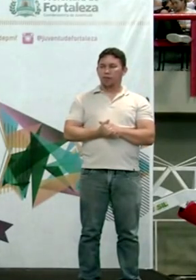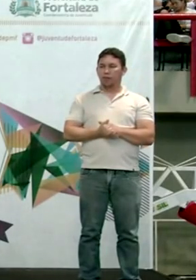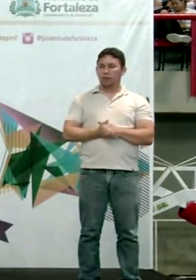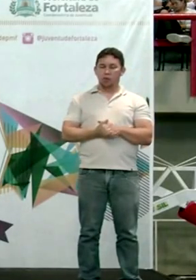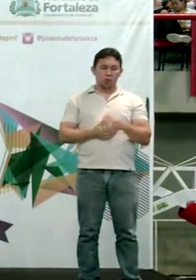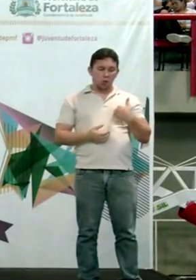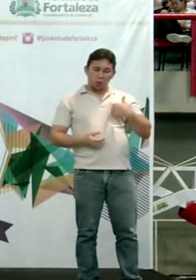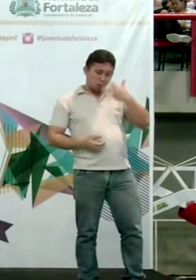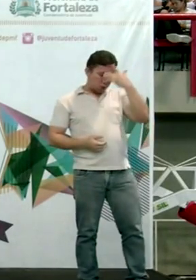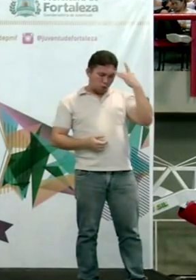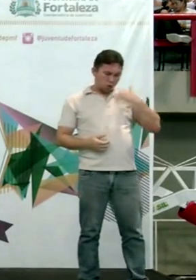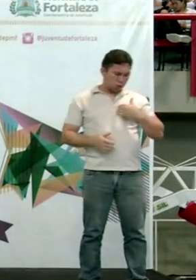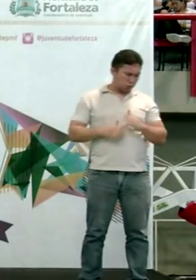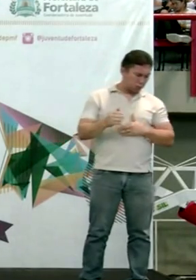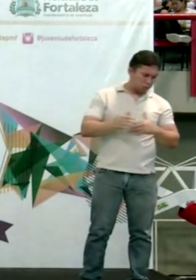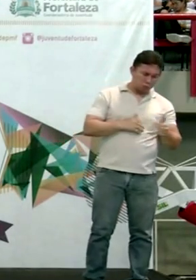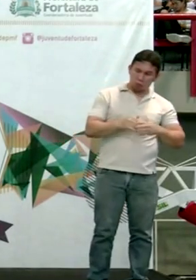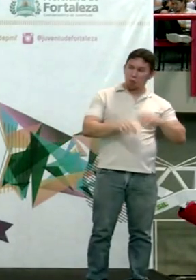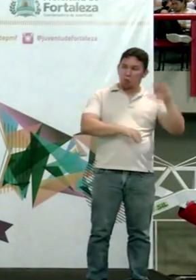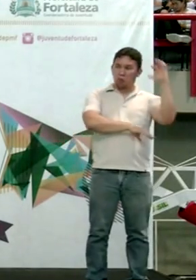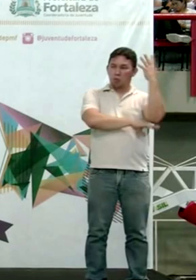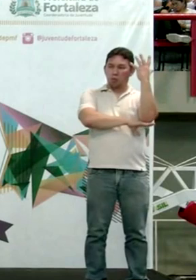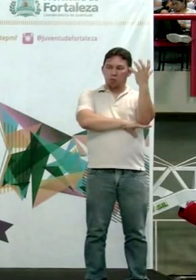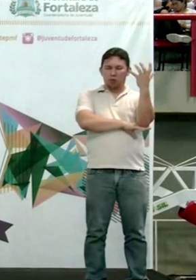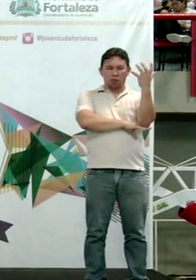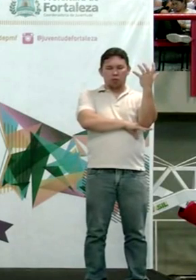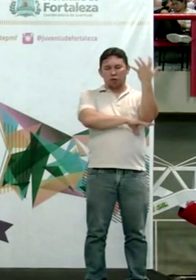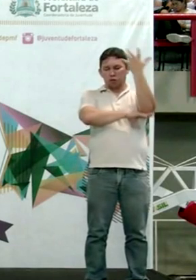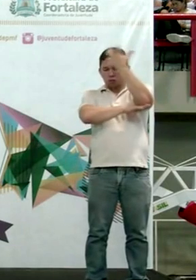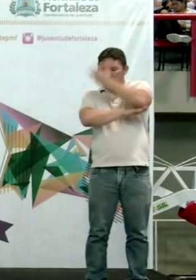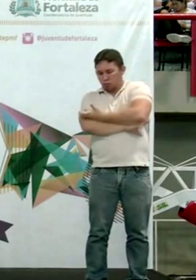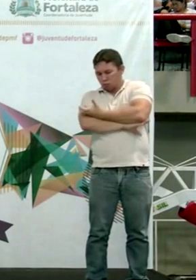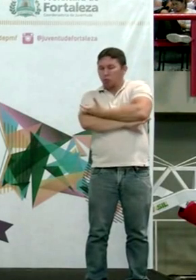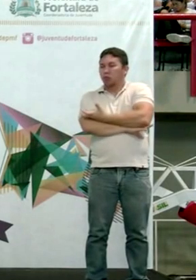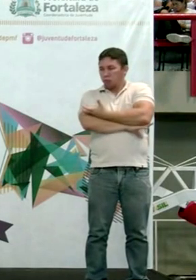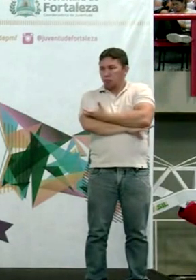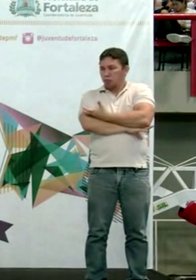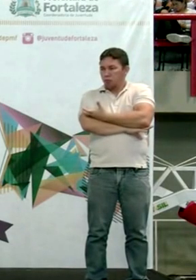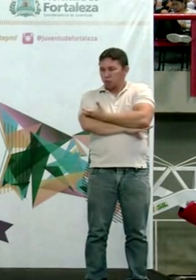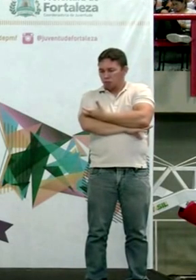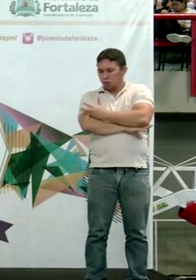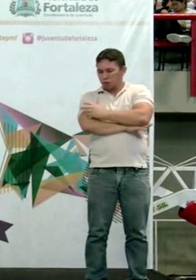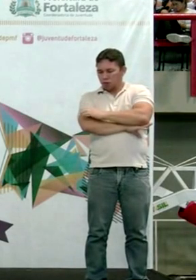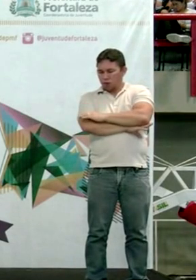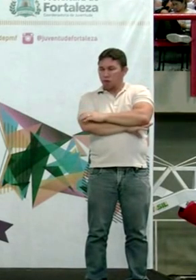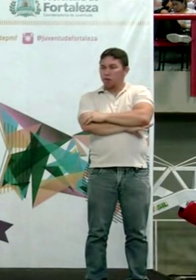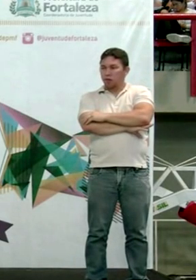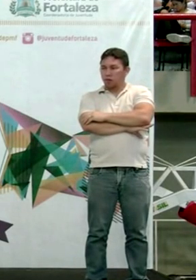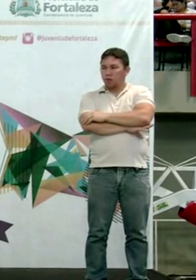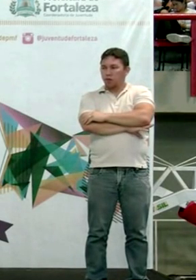O cara não tinha o que fazer. Pegou a planta e deitou. E girou. O